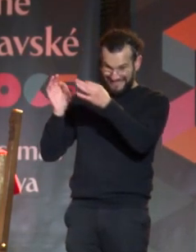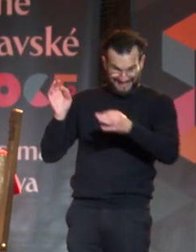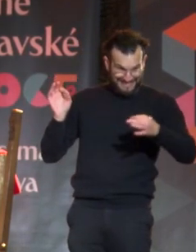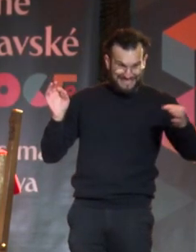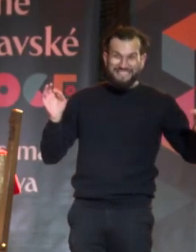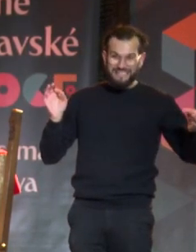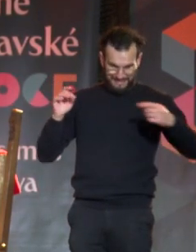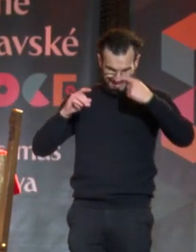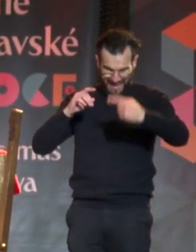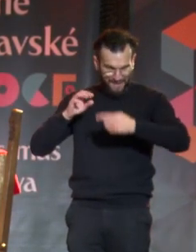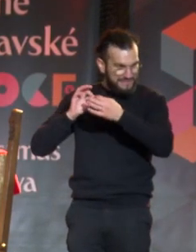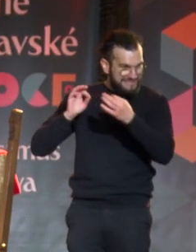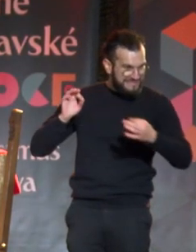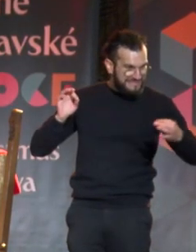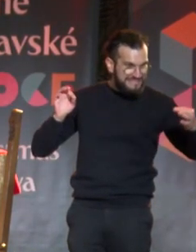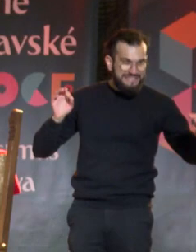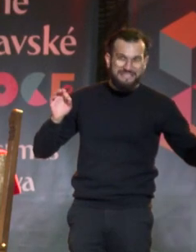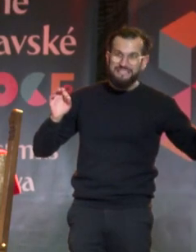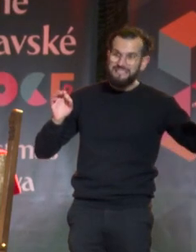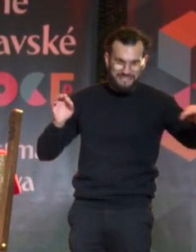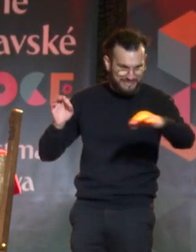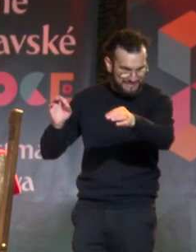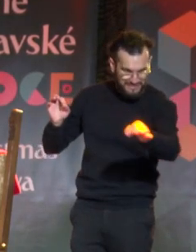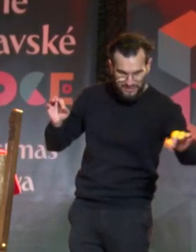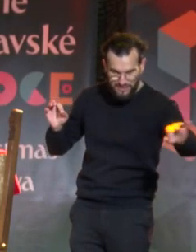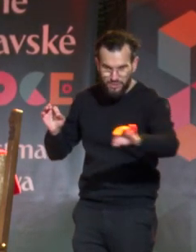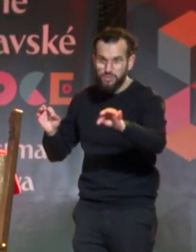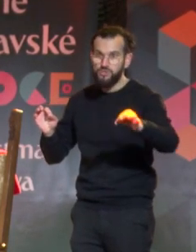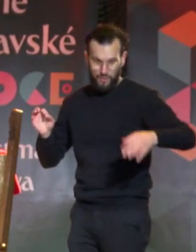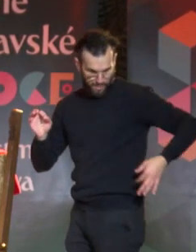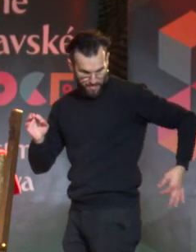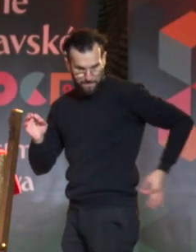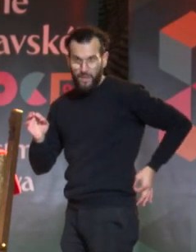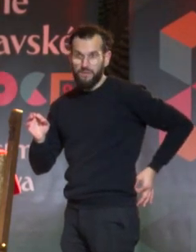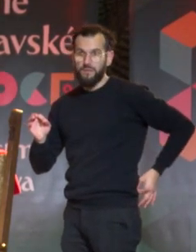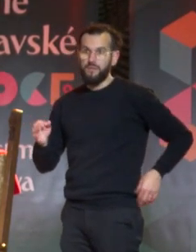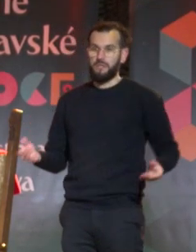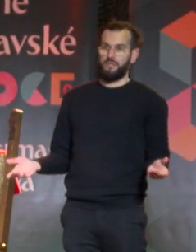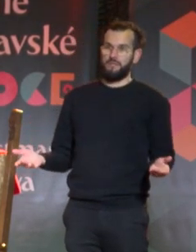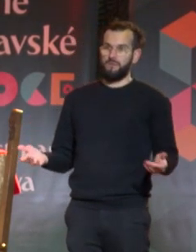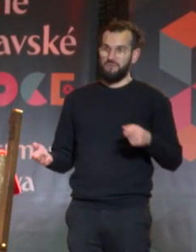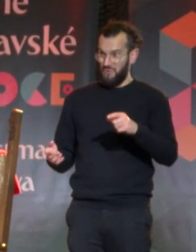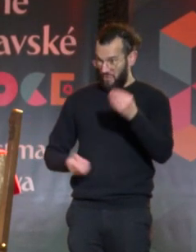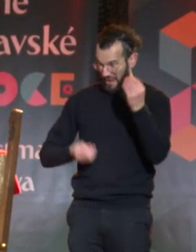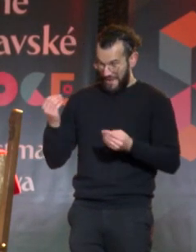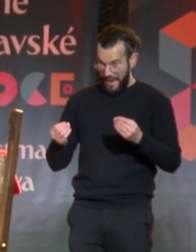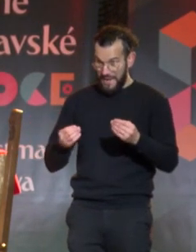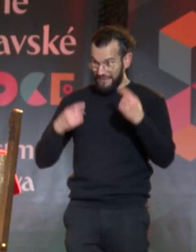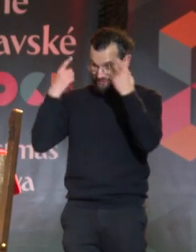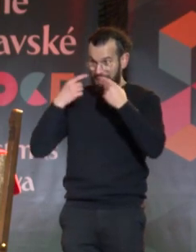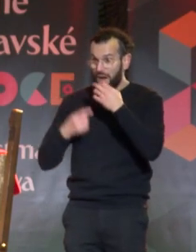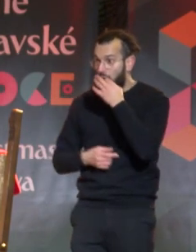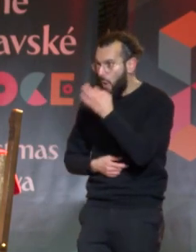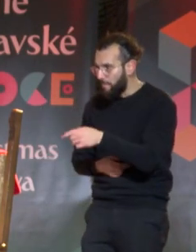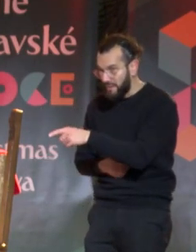zle navíja a vlečie sa za mnou po zemi ako červený had. To je nejaká hra? Spýta sa Slávka